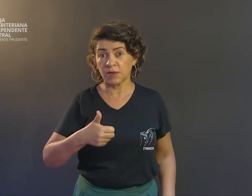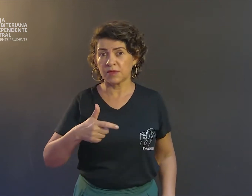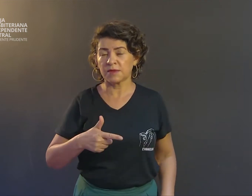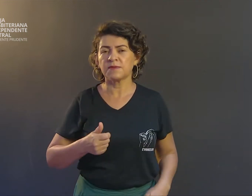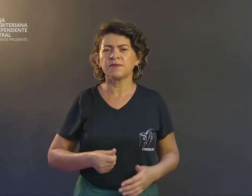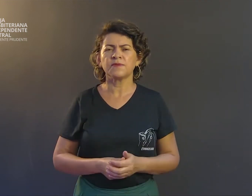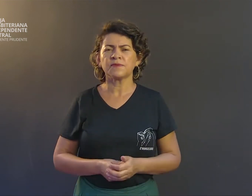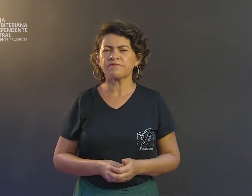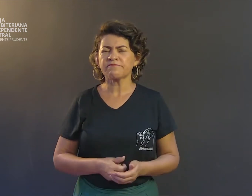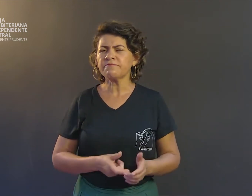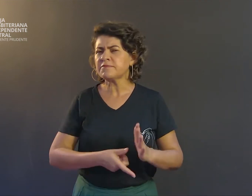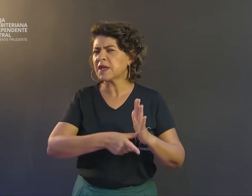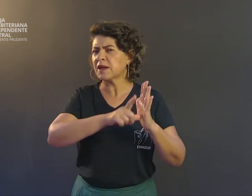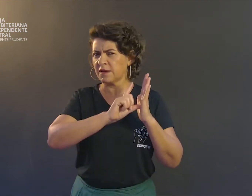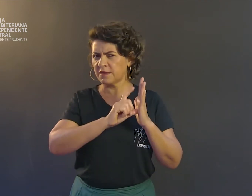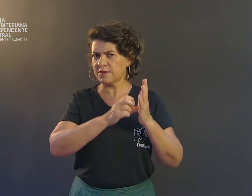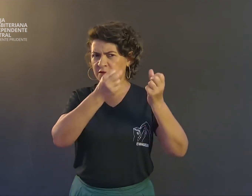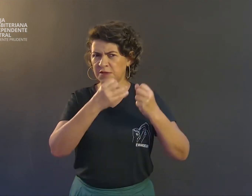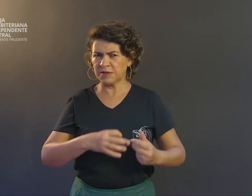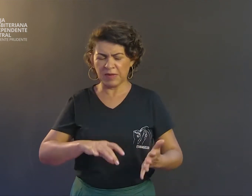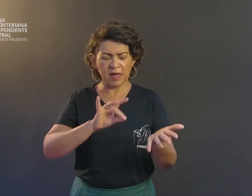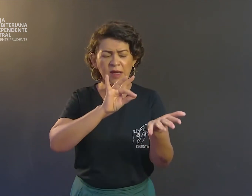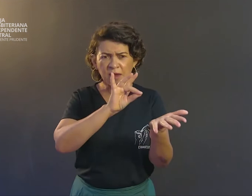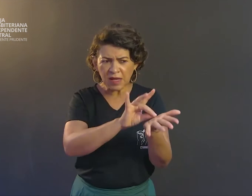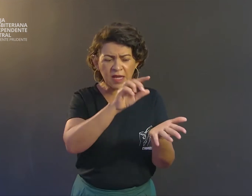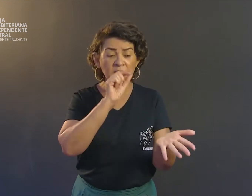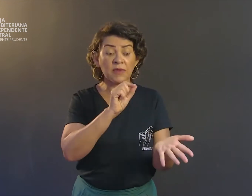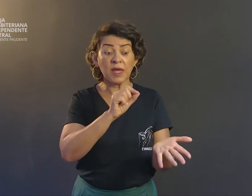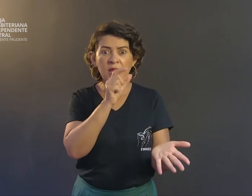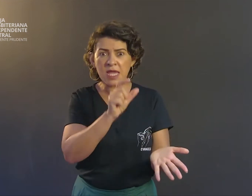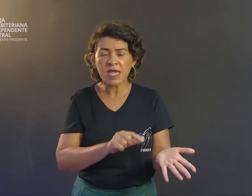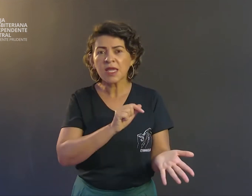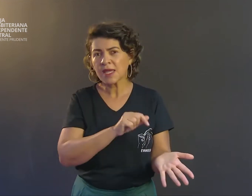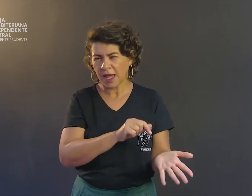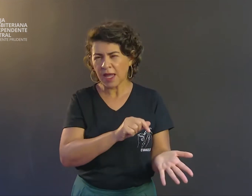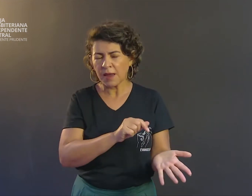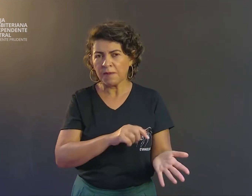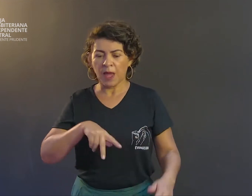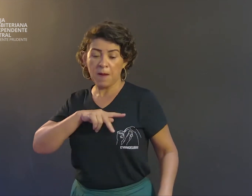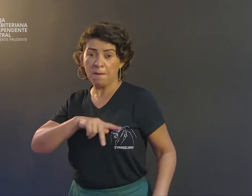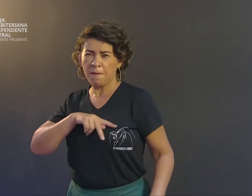Antes de dizer quem é nosso inimigo, Paulo enfatiza quem ele não é.